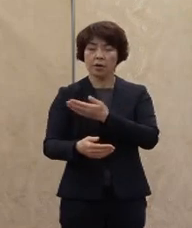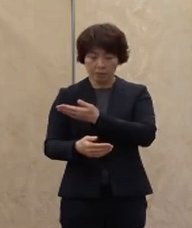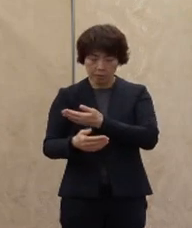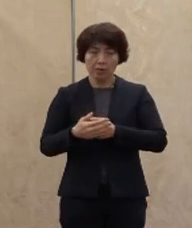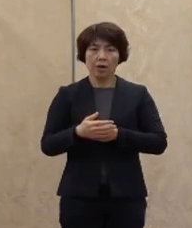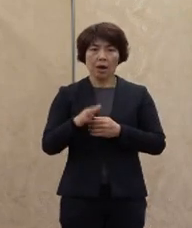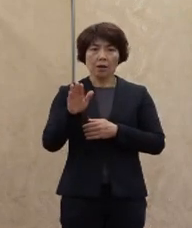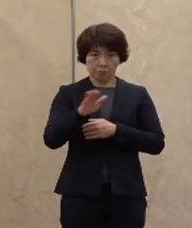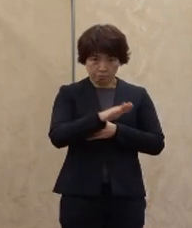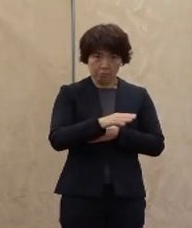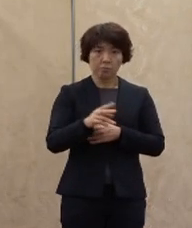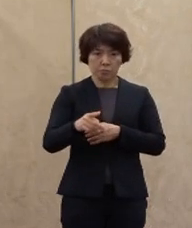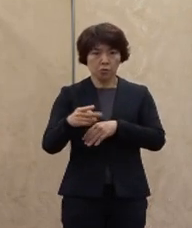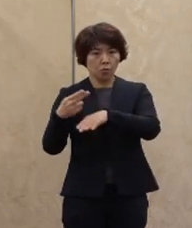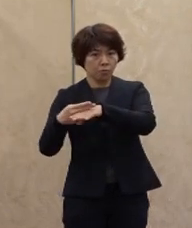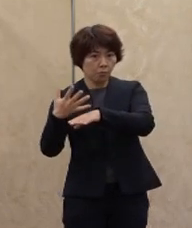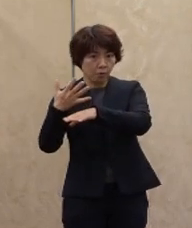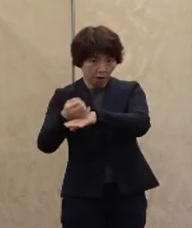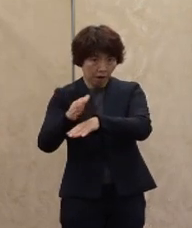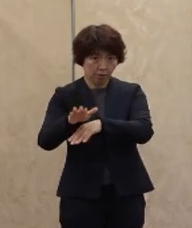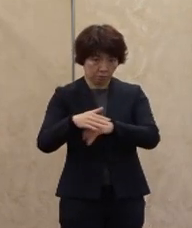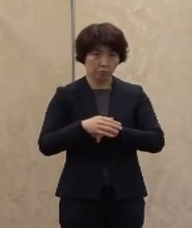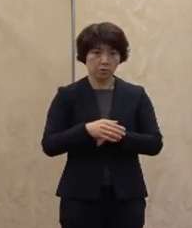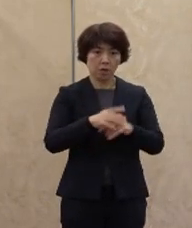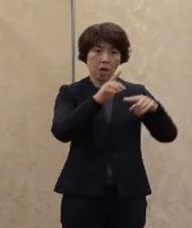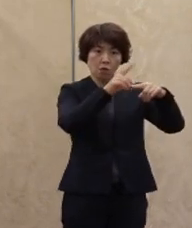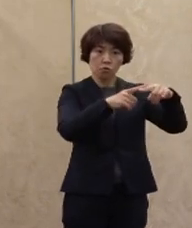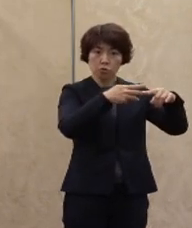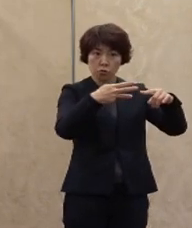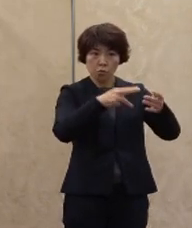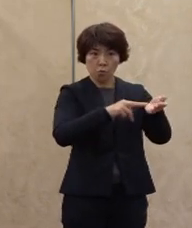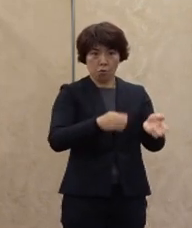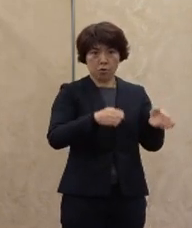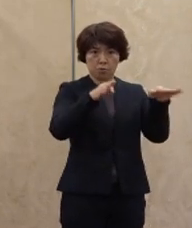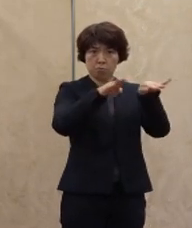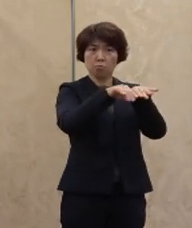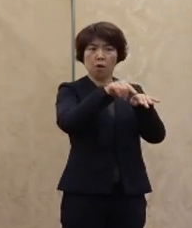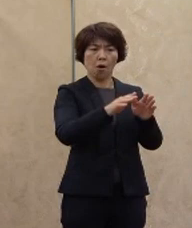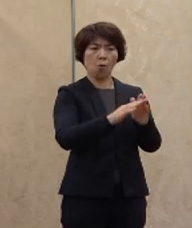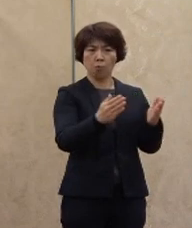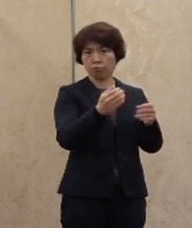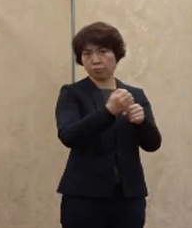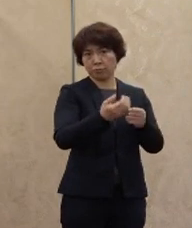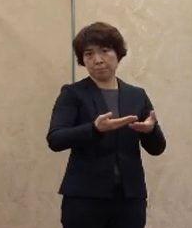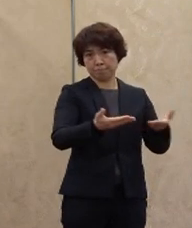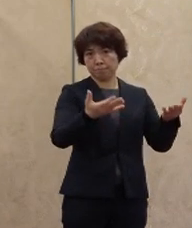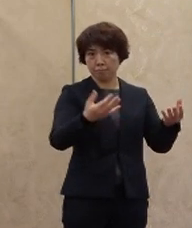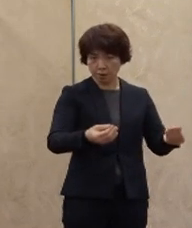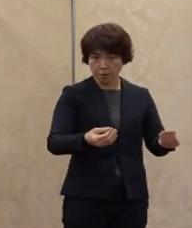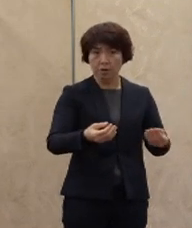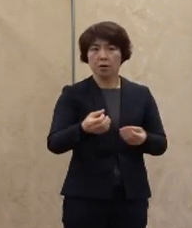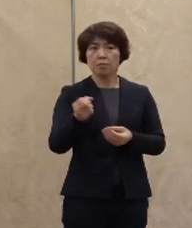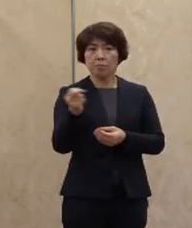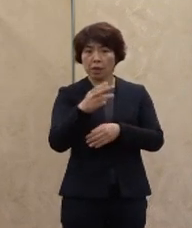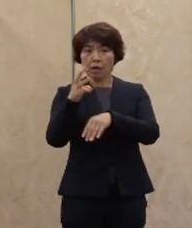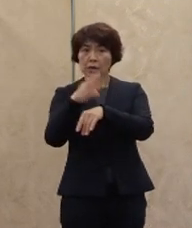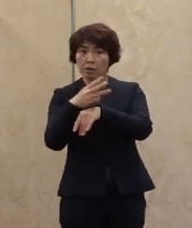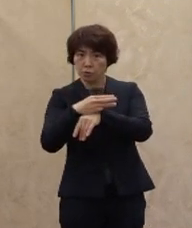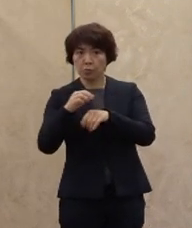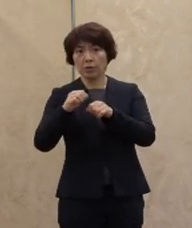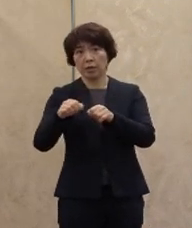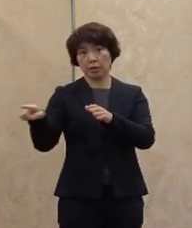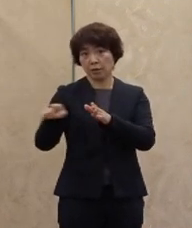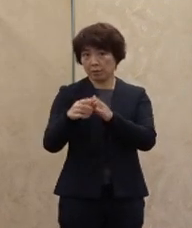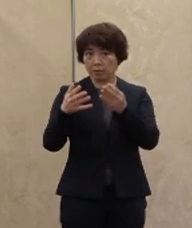ので、そのノウハウもありますし、そして重層市民病院なんか本までも出してますしね、で研修なんかも我々もすでにやって